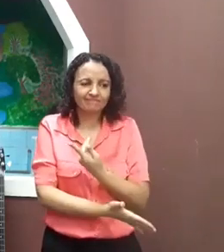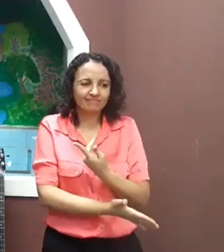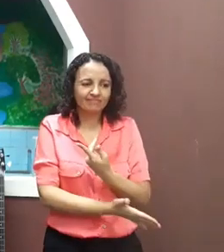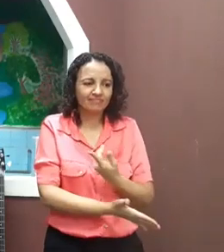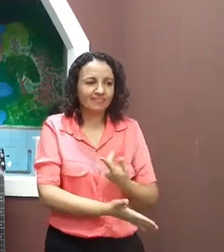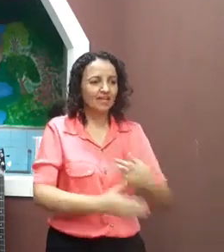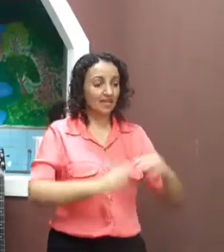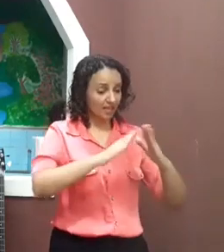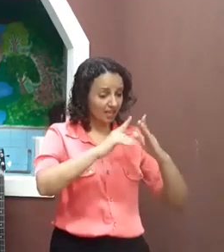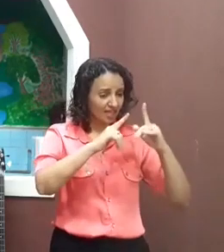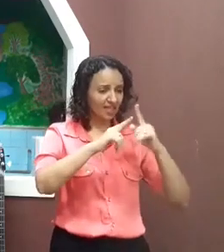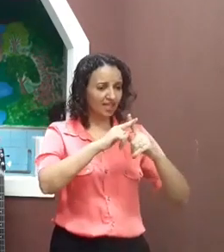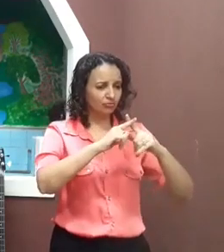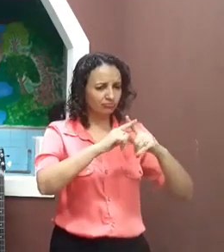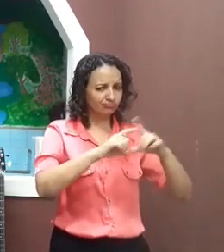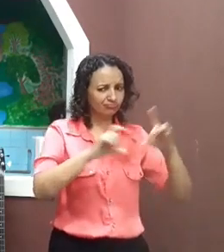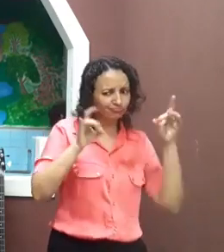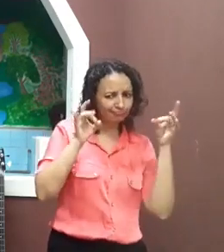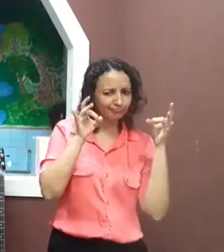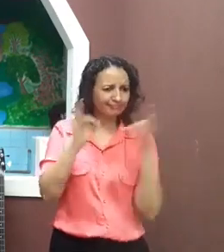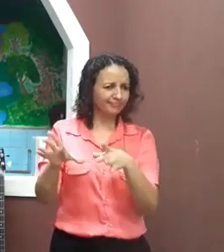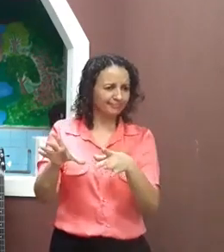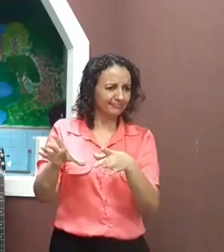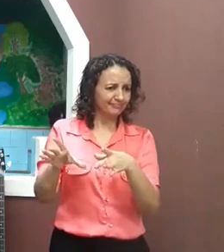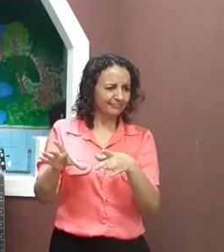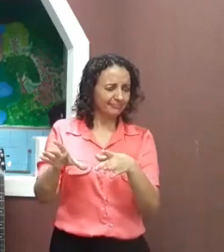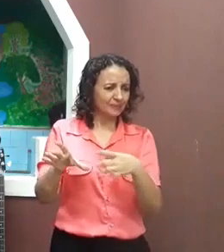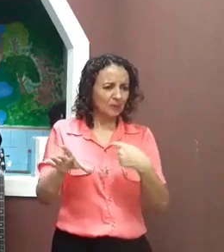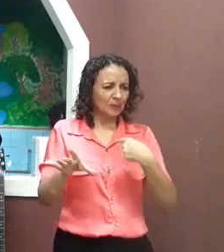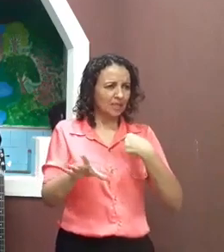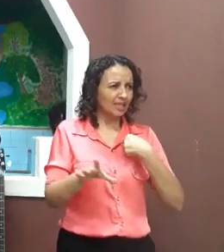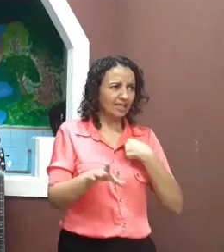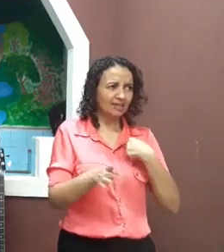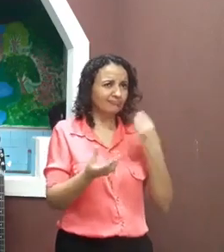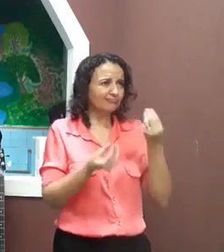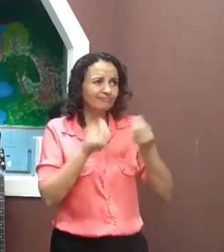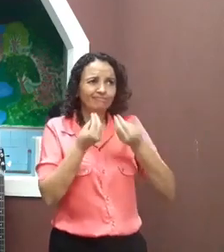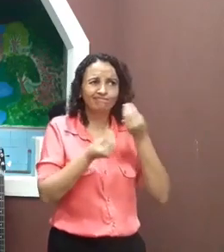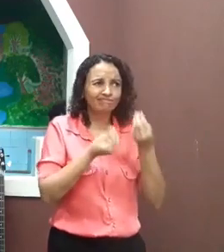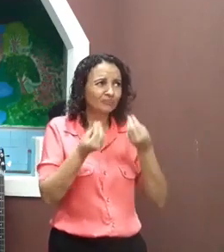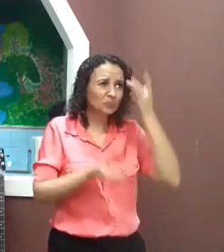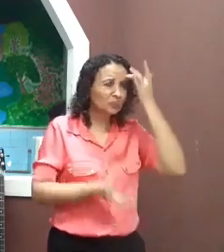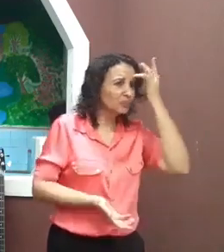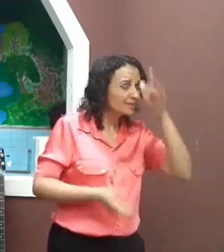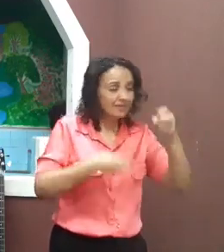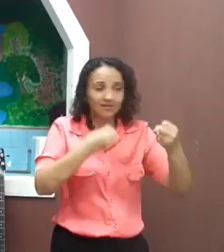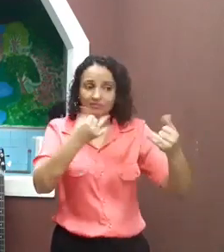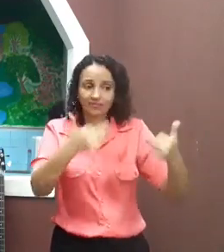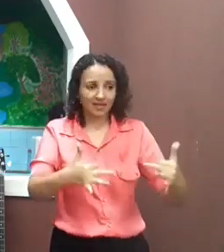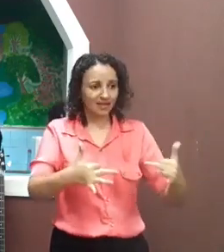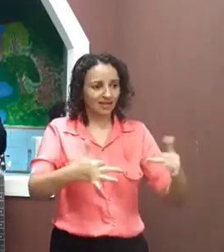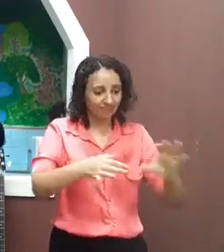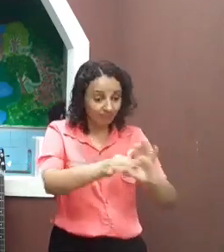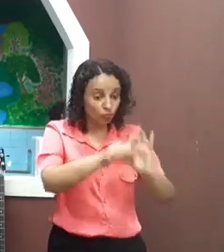Mestre Jesus, da oração dispensada na comunidade, na